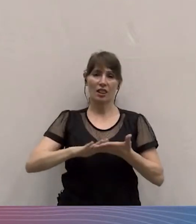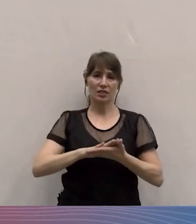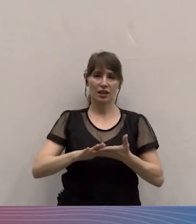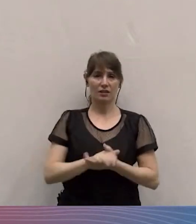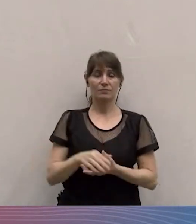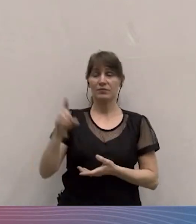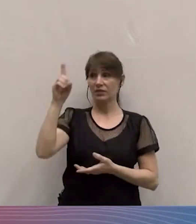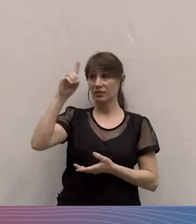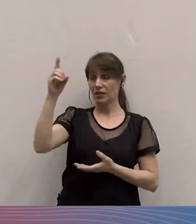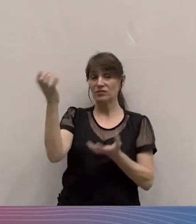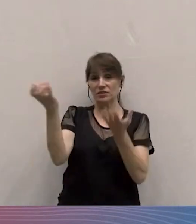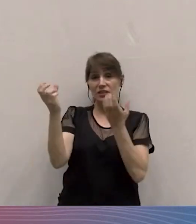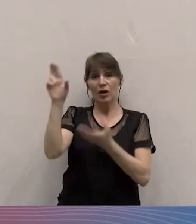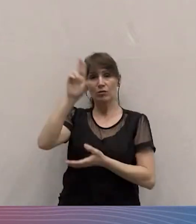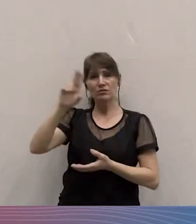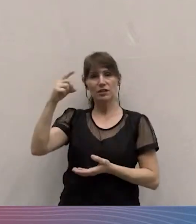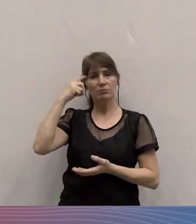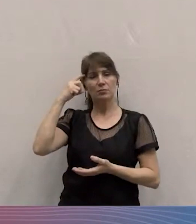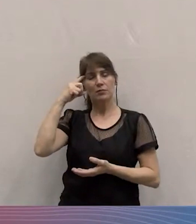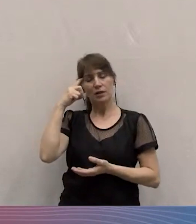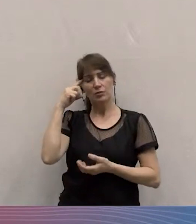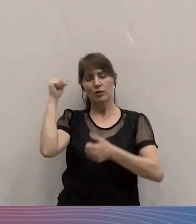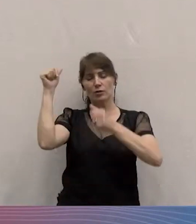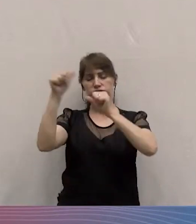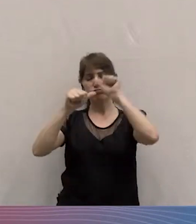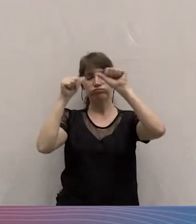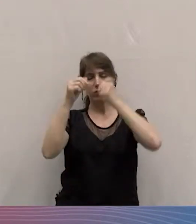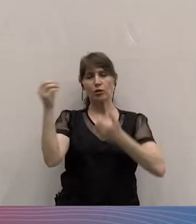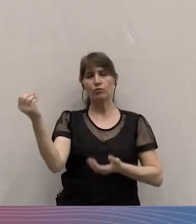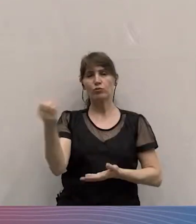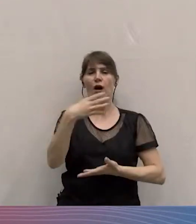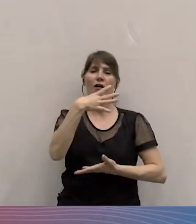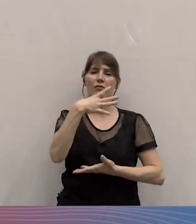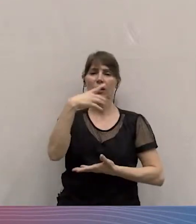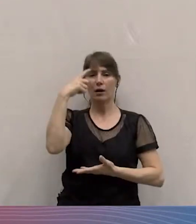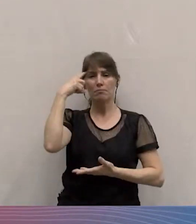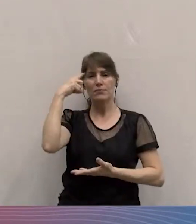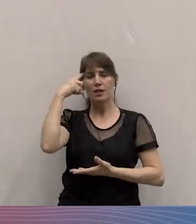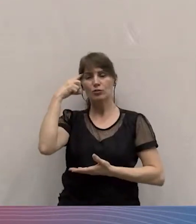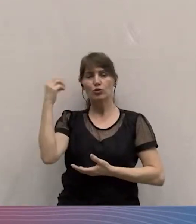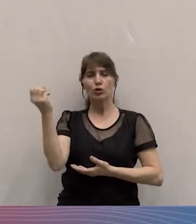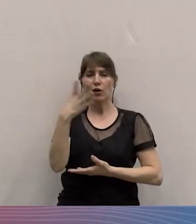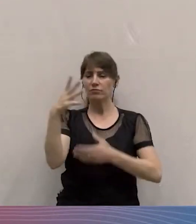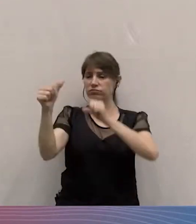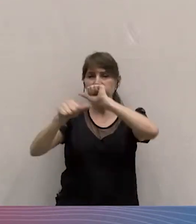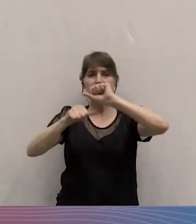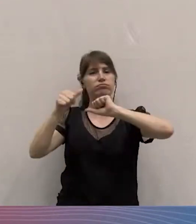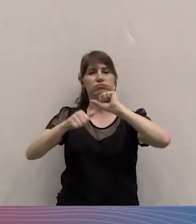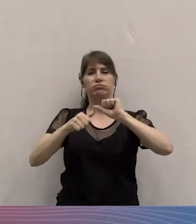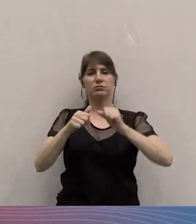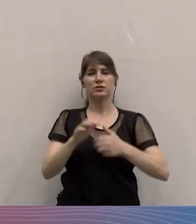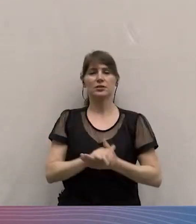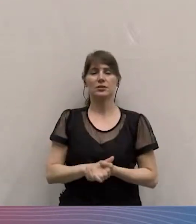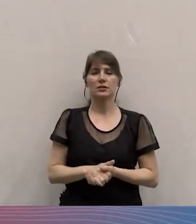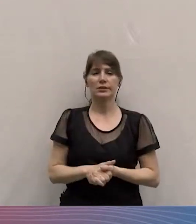Deus quer usar uma mente renovada. Vamos renovar nossa mente.